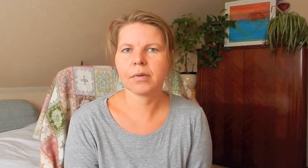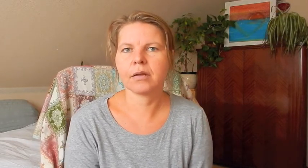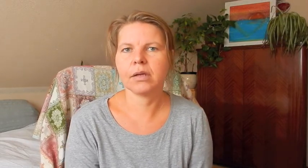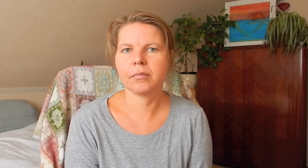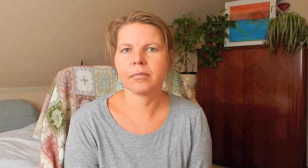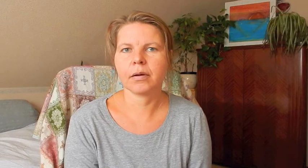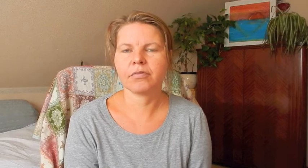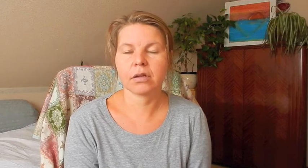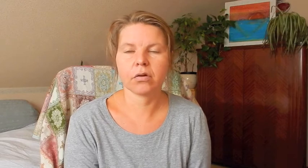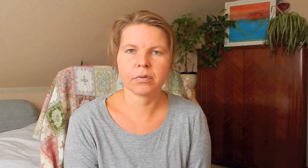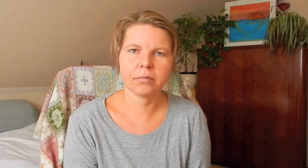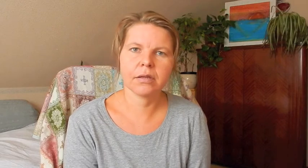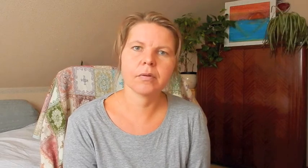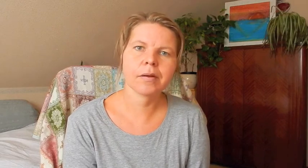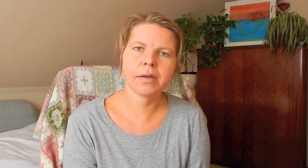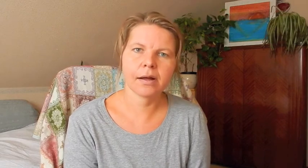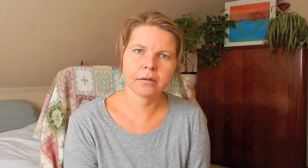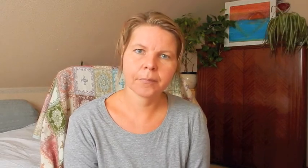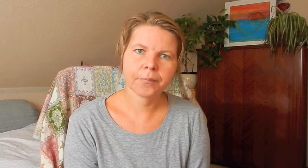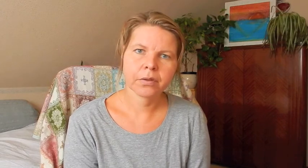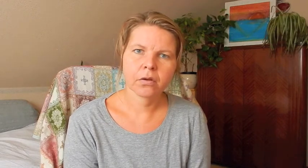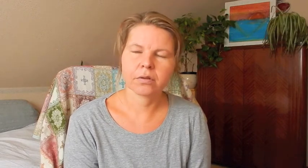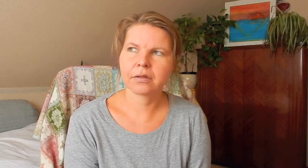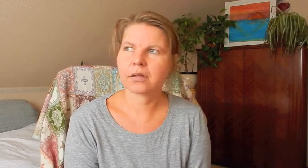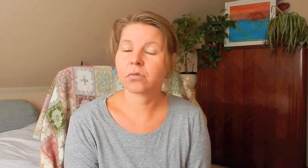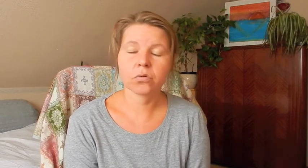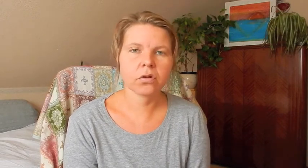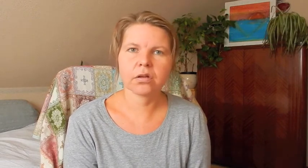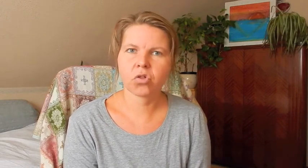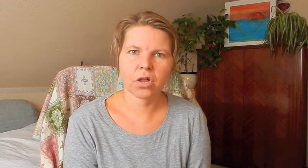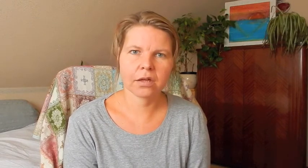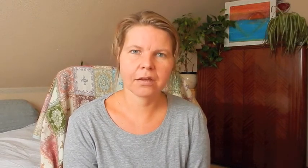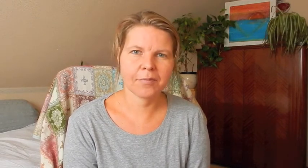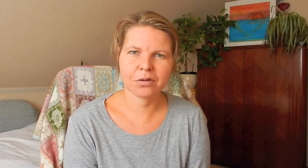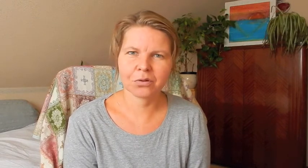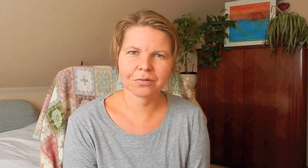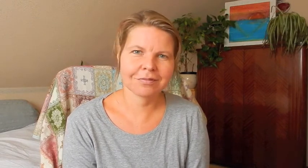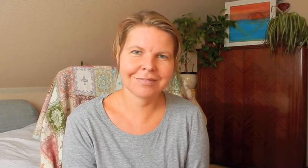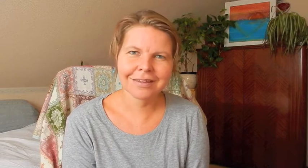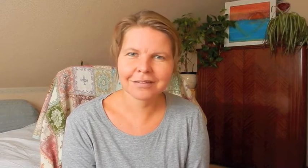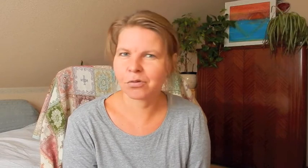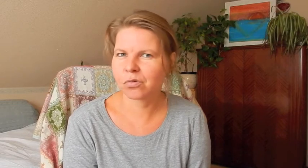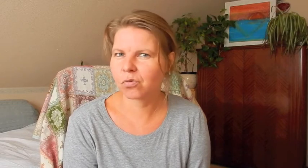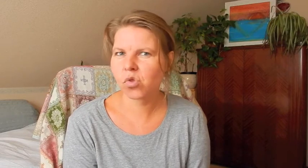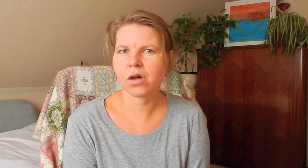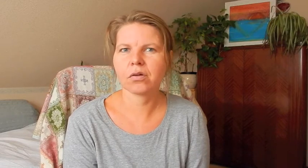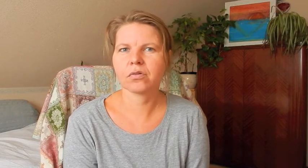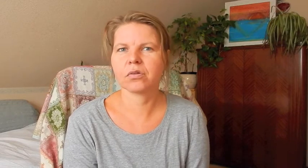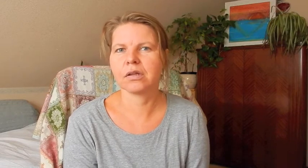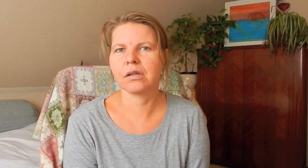dem Leben, vertraue ich mich dem Leben immer mehr an und ich kriege so tolle Geschenke, einmal durch dich, die du zuschaust, durch die